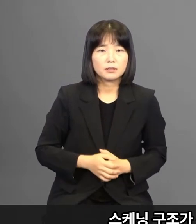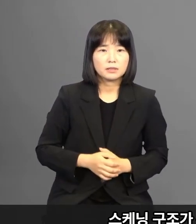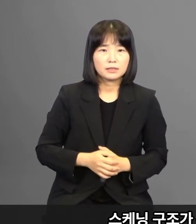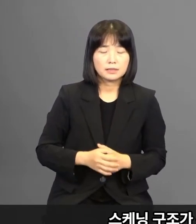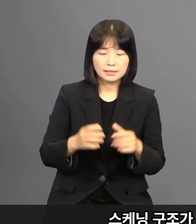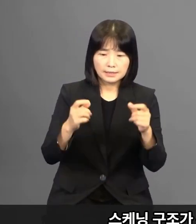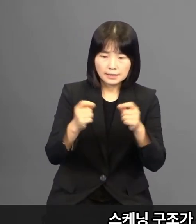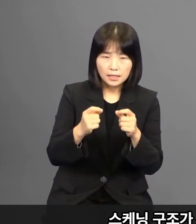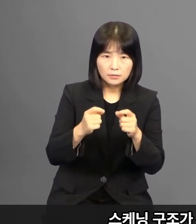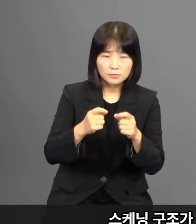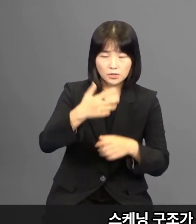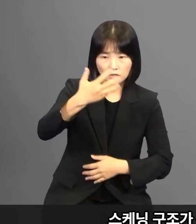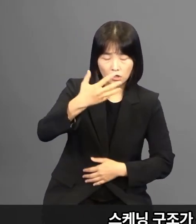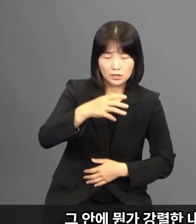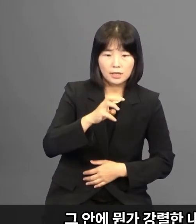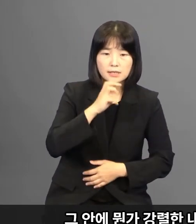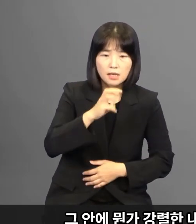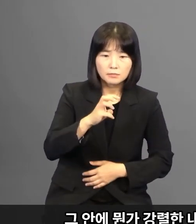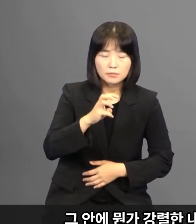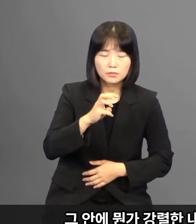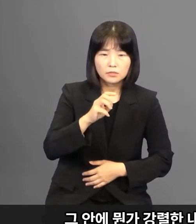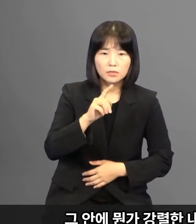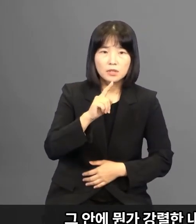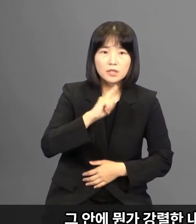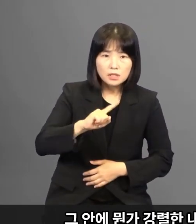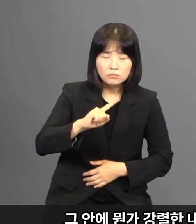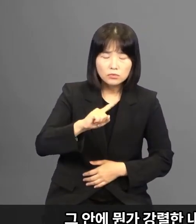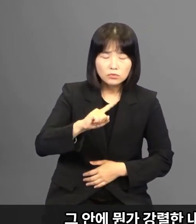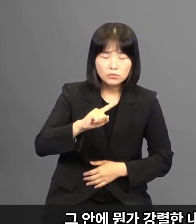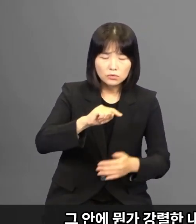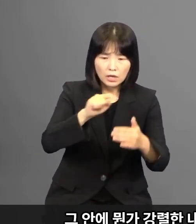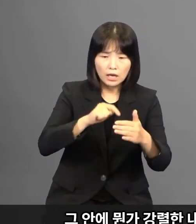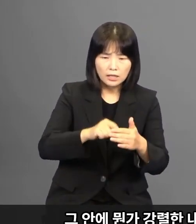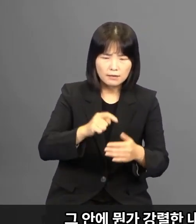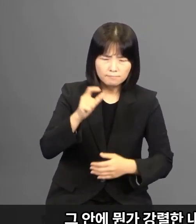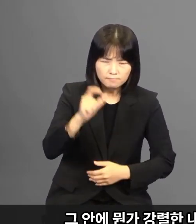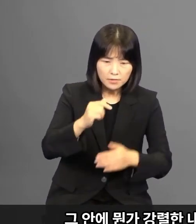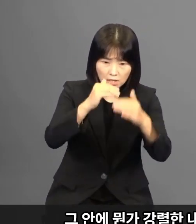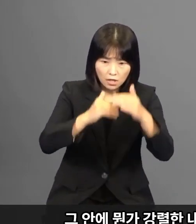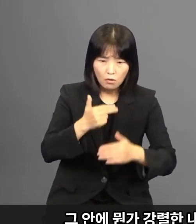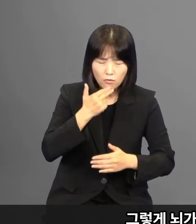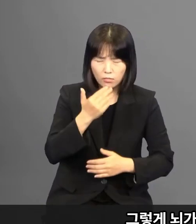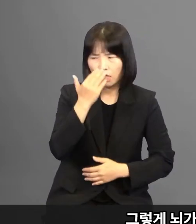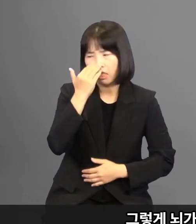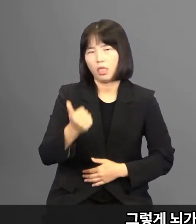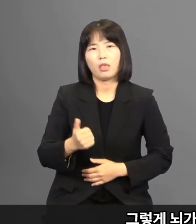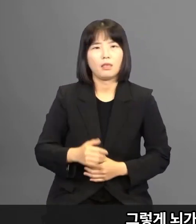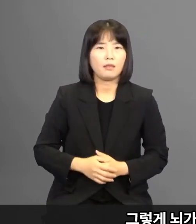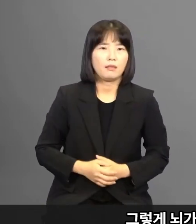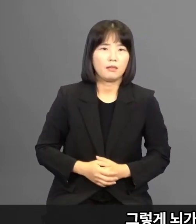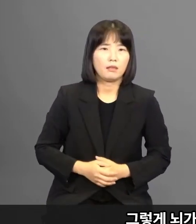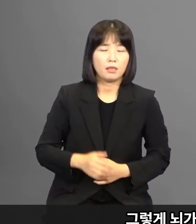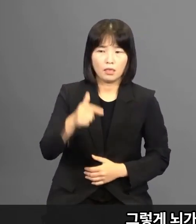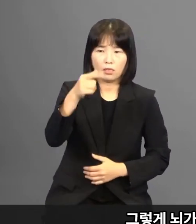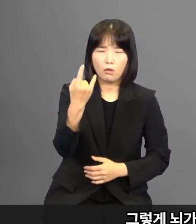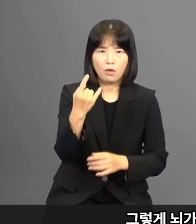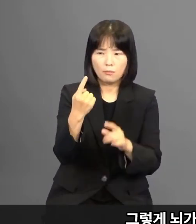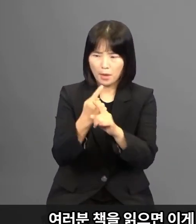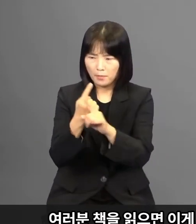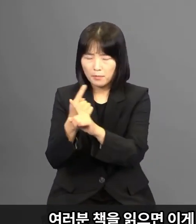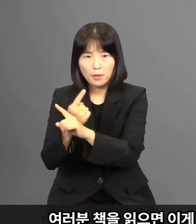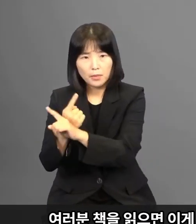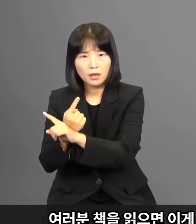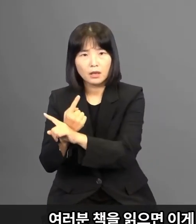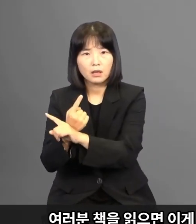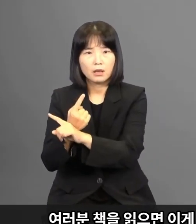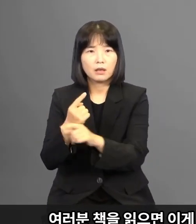쇼츠 30초, 1분 그 안에 뭔가 강렬한 내용이 없으면 지루해한다는 거예요. 그렇게 뇌가 바뀌어가고 있기 때문에